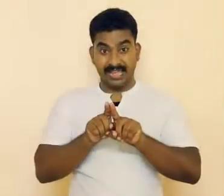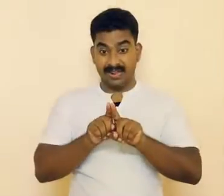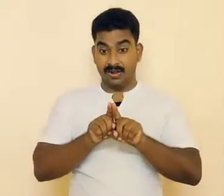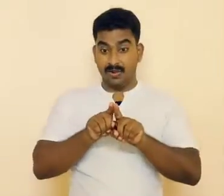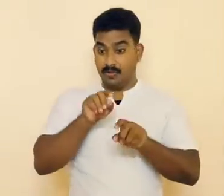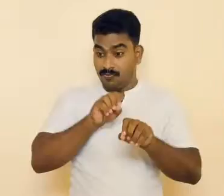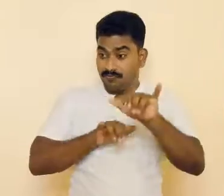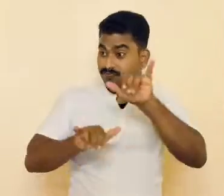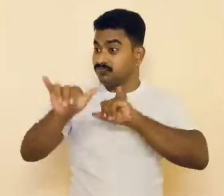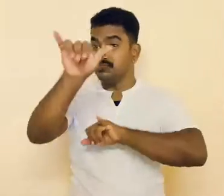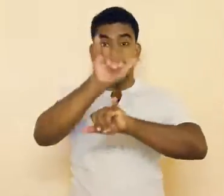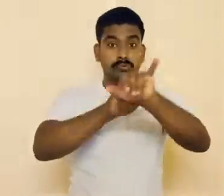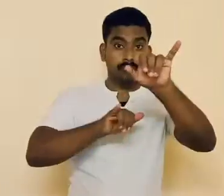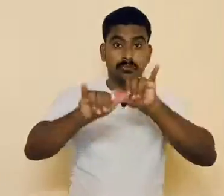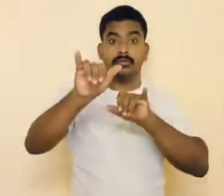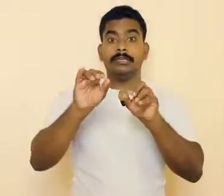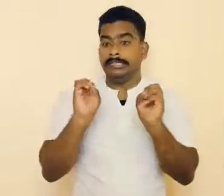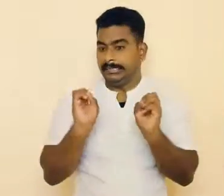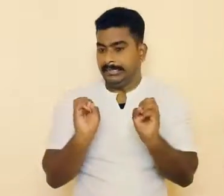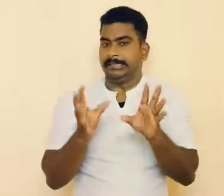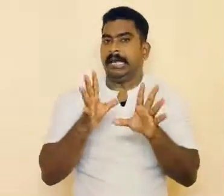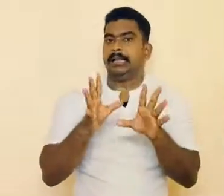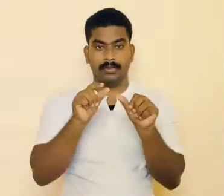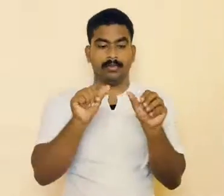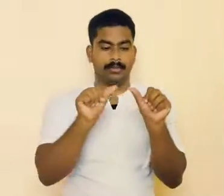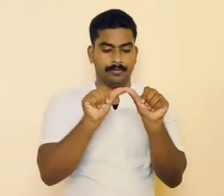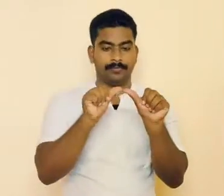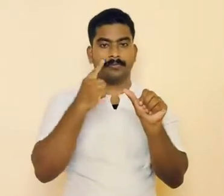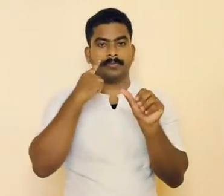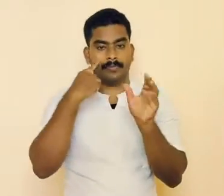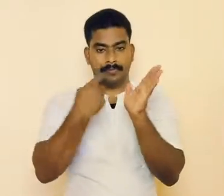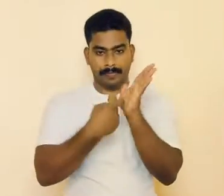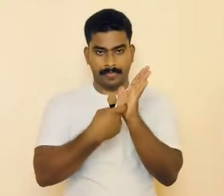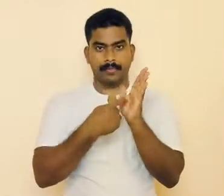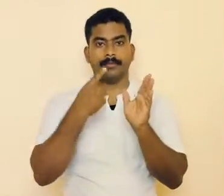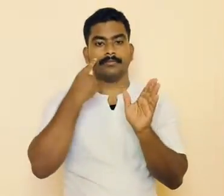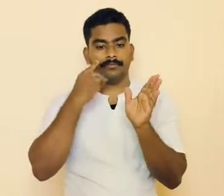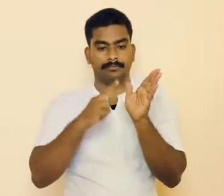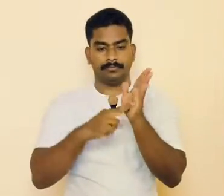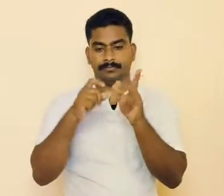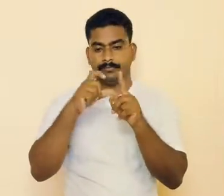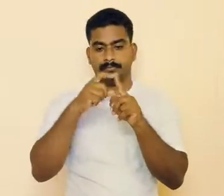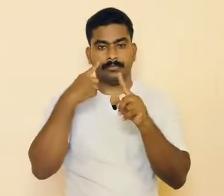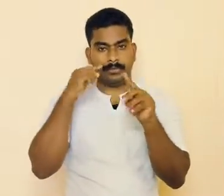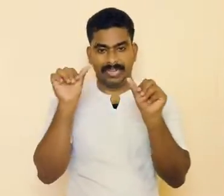രാജ്യത്ത് ആഭ്യന്തര വിമാന സർവീസുകൾക്ക് എയർ ഇന്ത്യ ടിക്കറ്റ് ബുക്കിംഗ് ആരംഭിച്ചു.